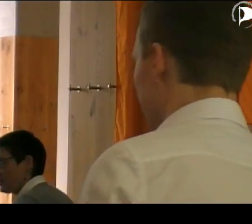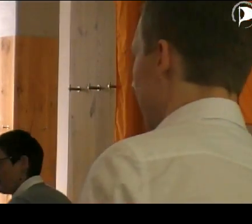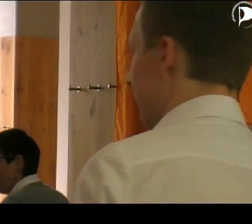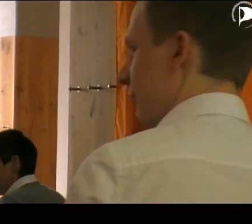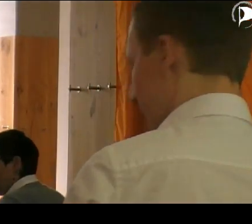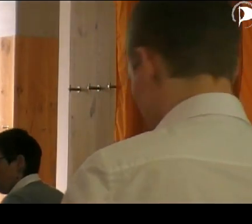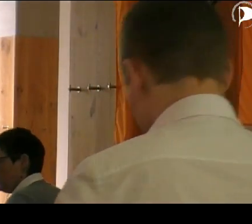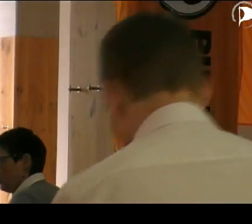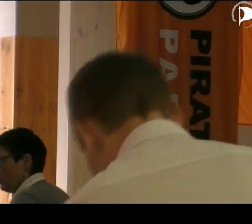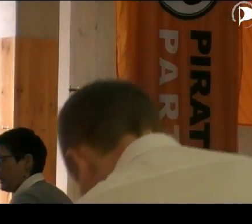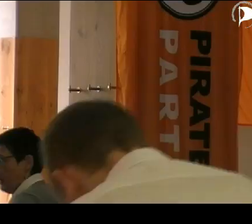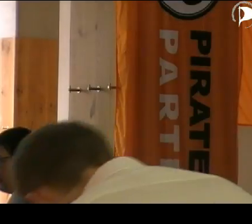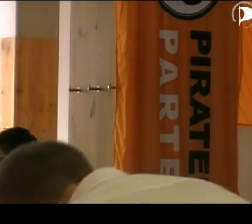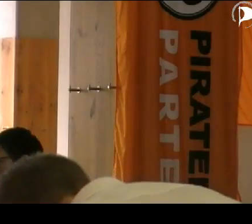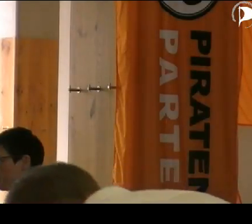mittagessen